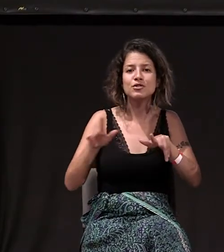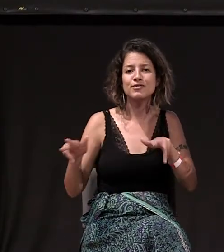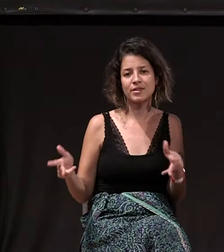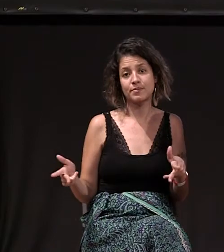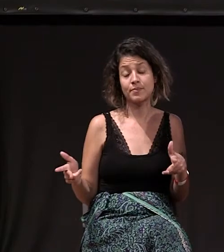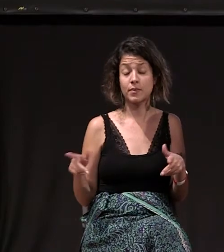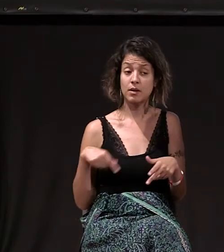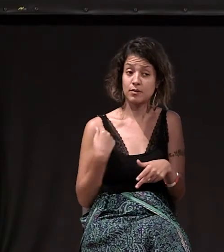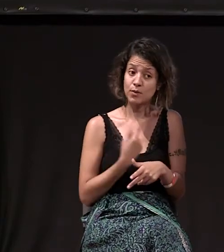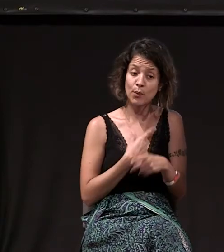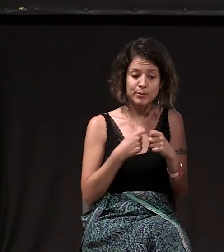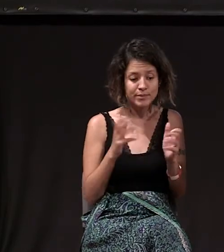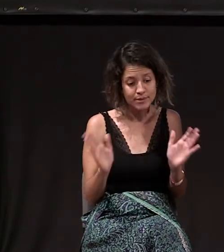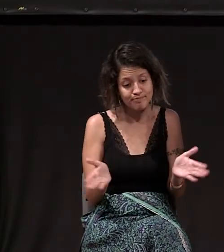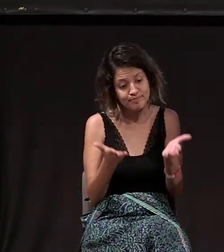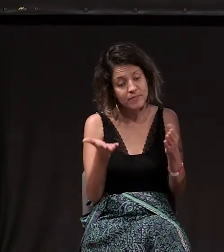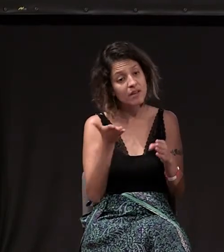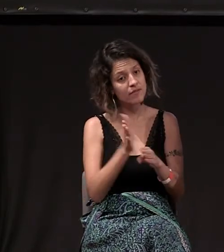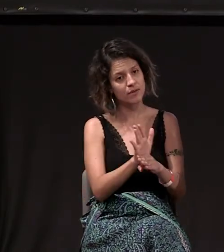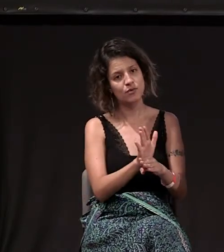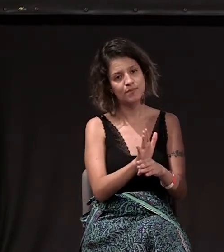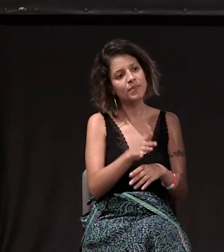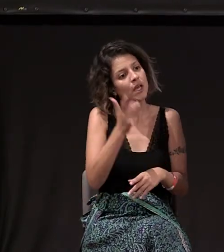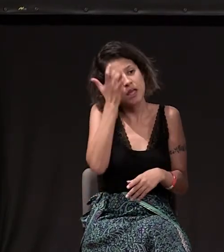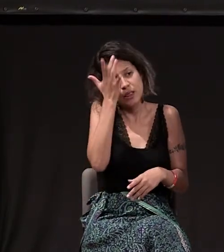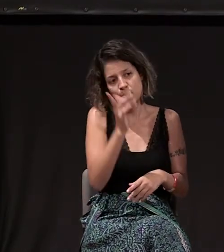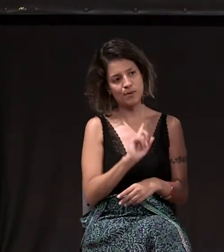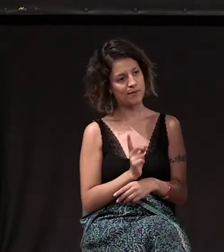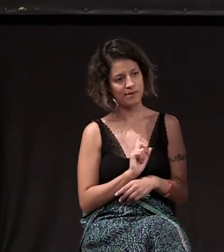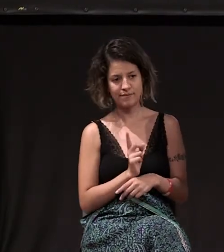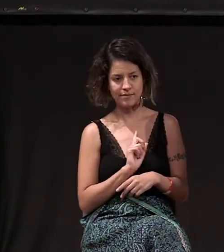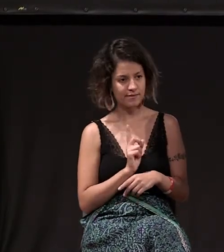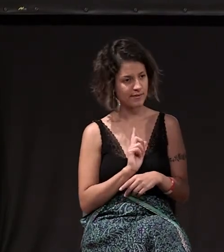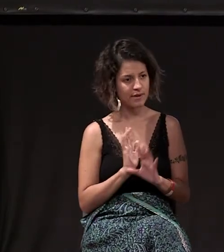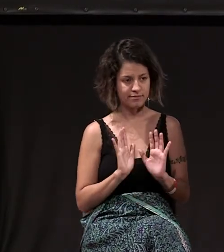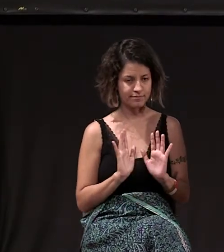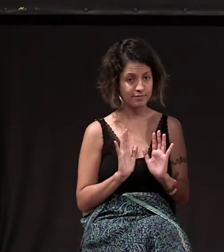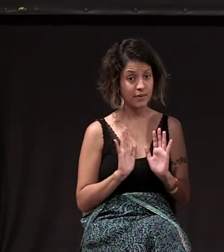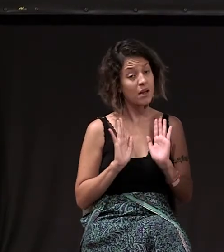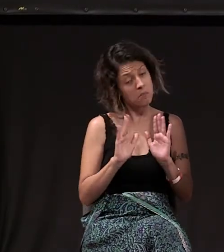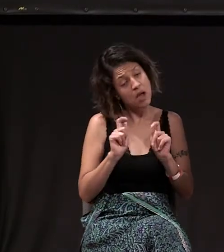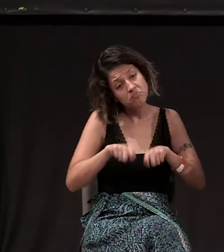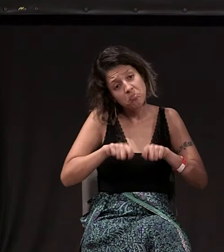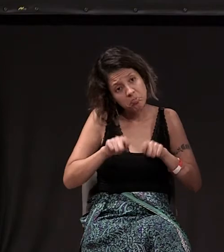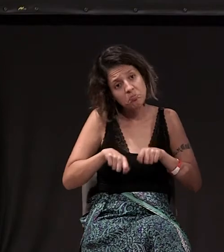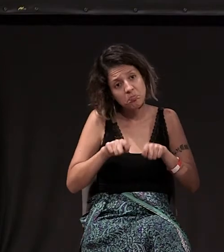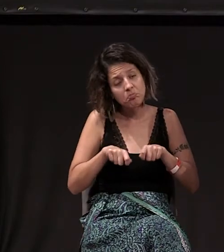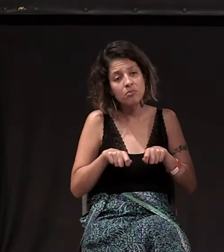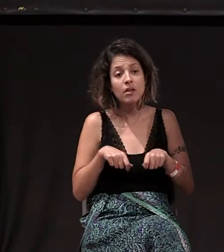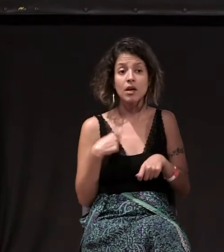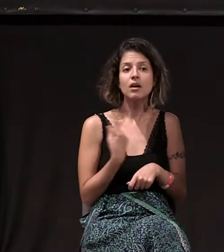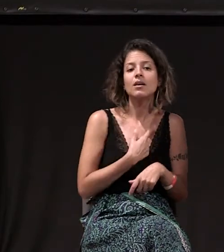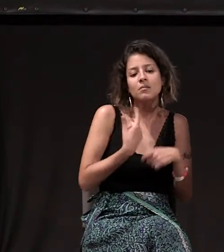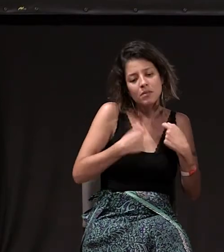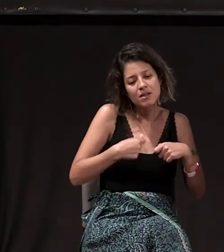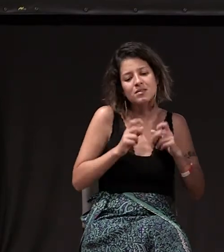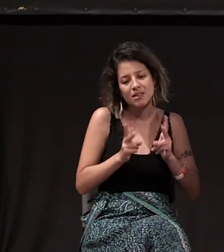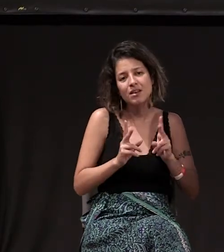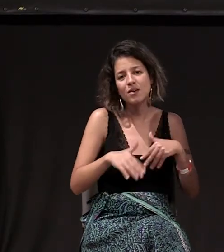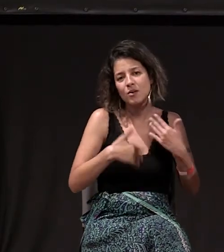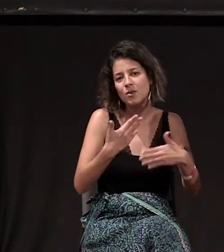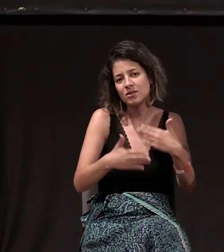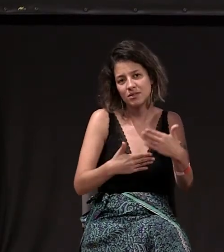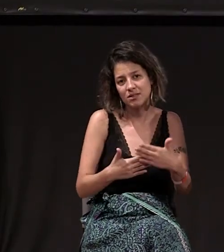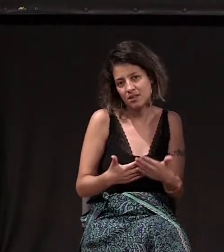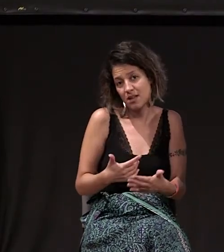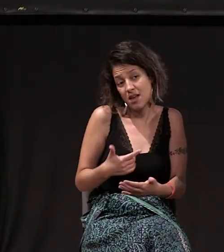facilitar isso. Não é fácil, eu não estou dizendo que seja fácil, mas é possível. E a gente tem que continuar. Eu não